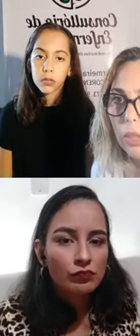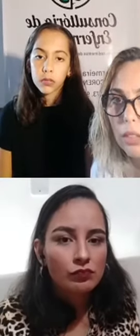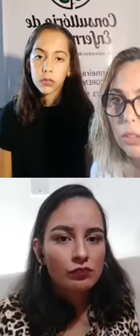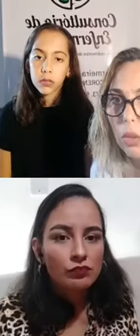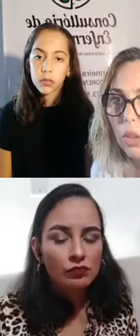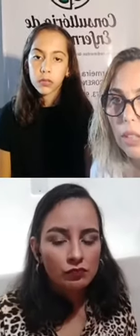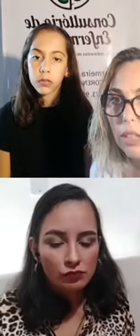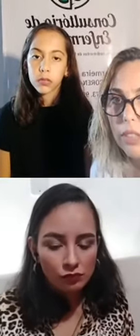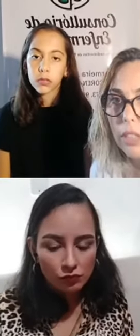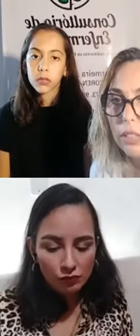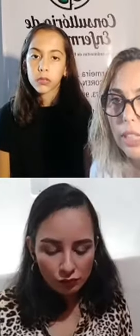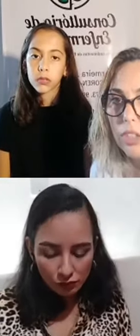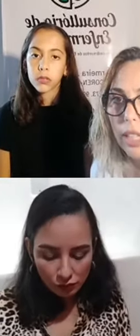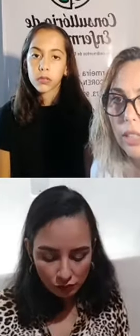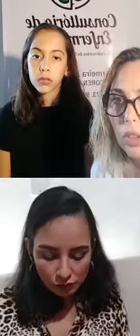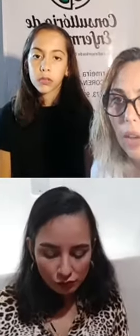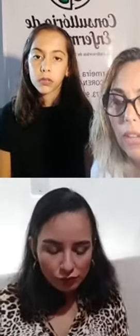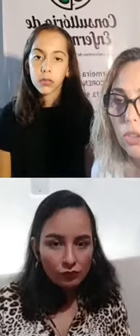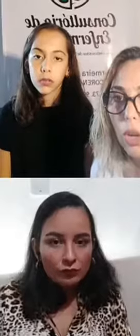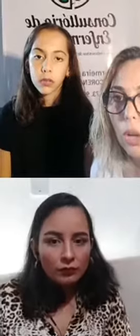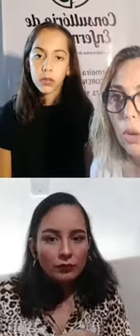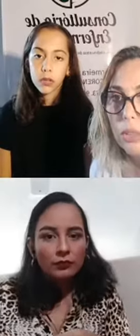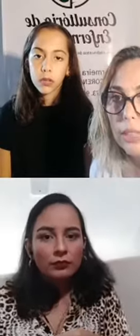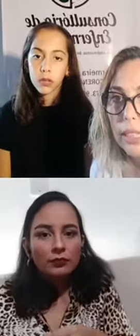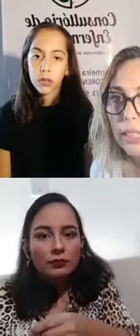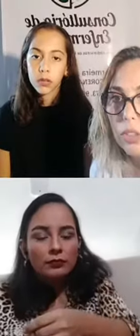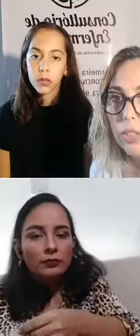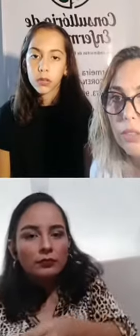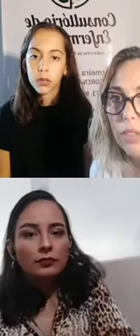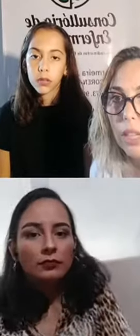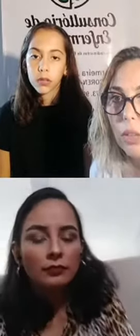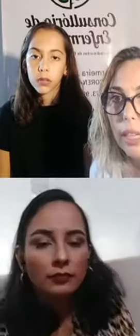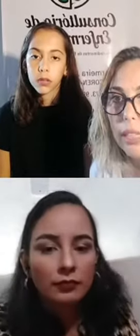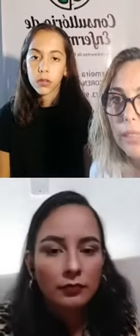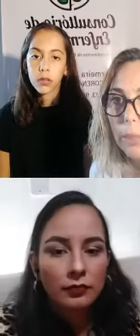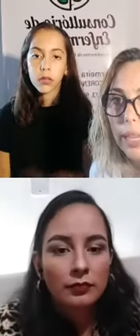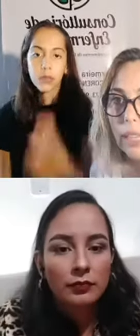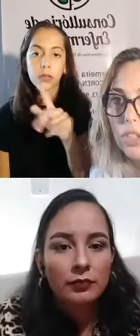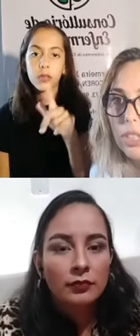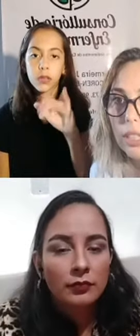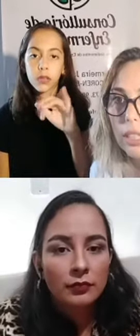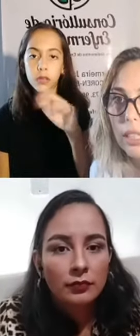por causa do coronavírus. Hashtag só acho. Com certeza, deixa eu ver quem falou.